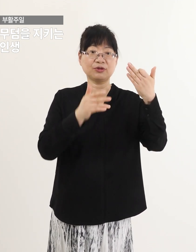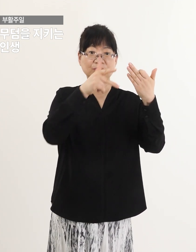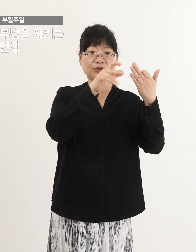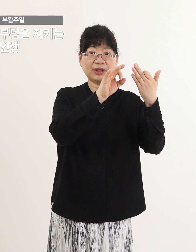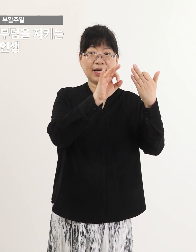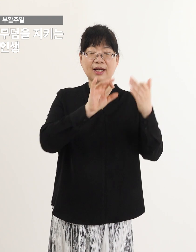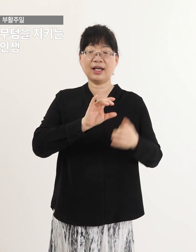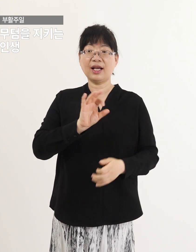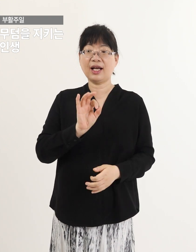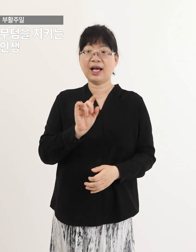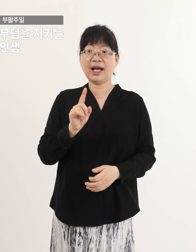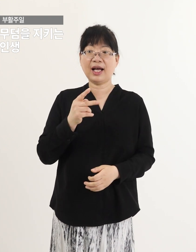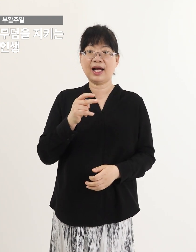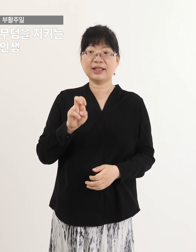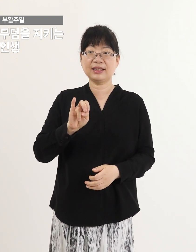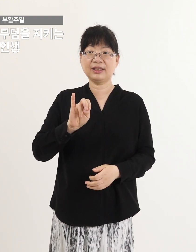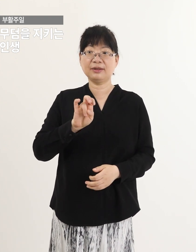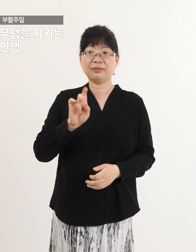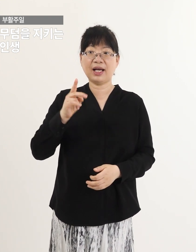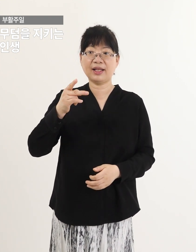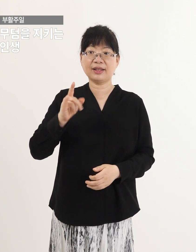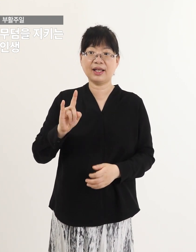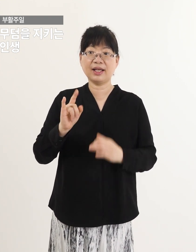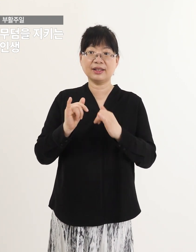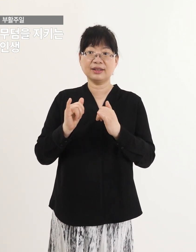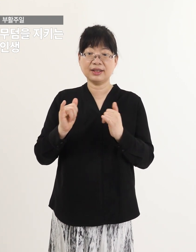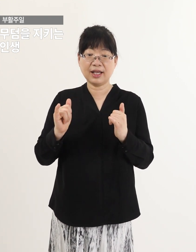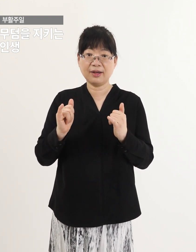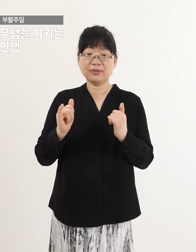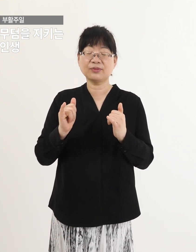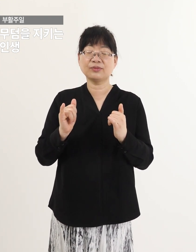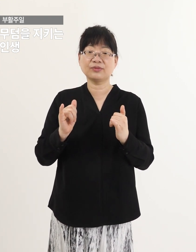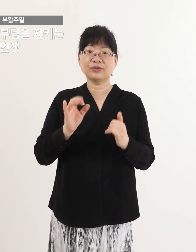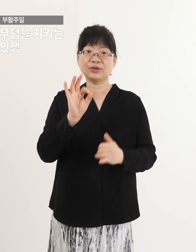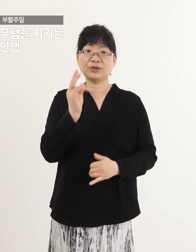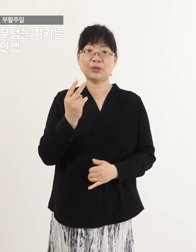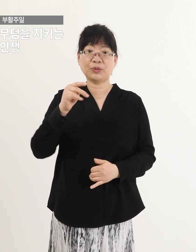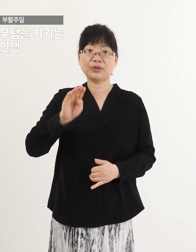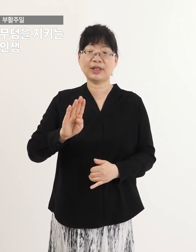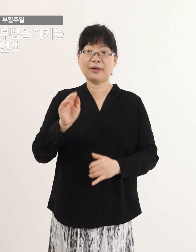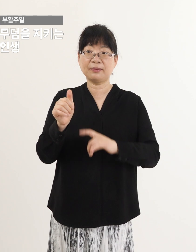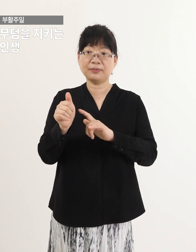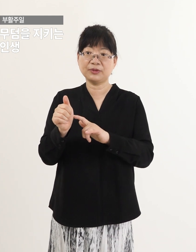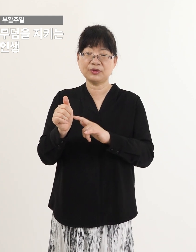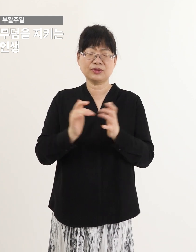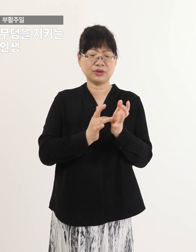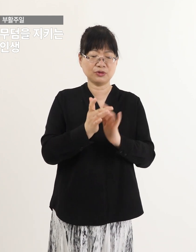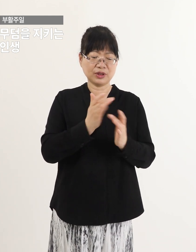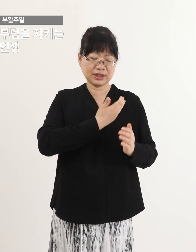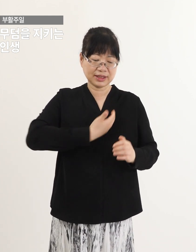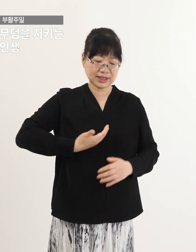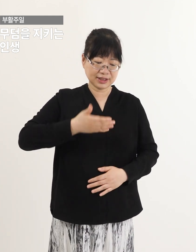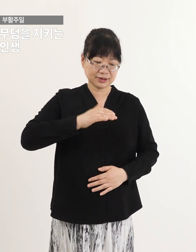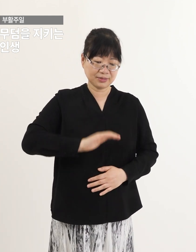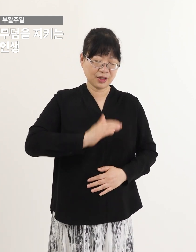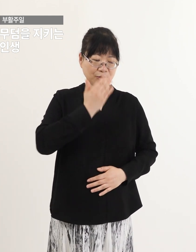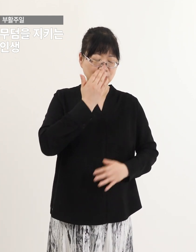아리마대 사람 요셉은 예수의 제자이나 유대인이 두려워